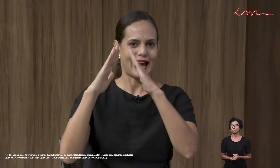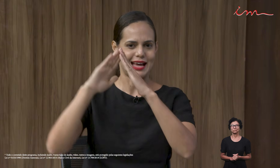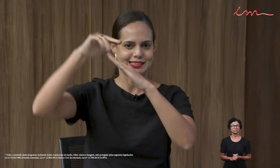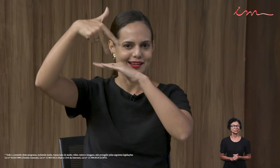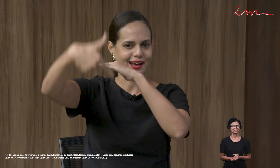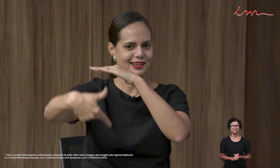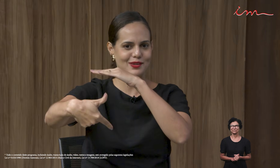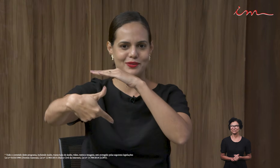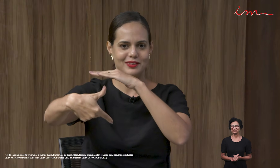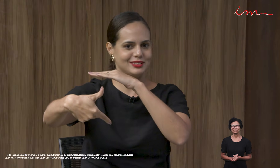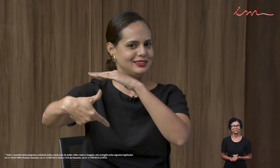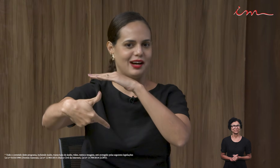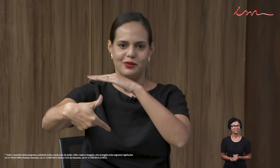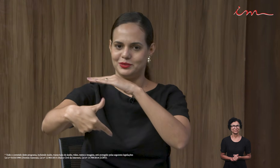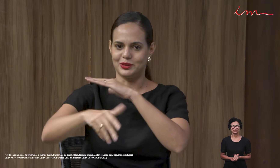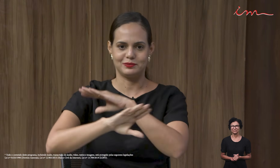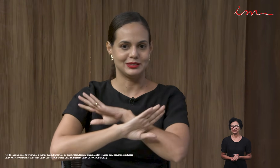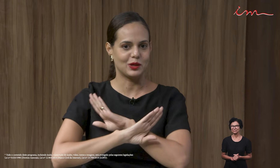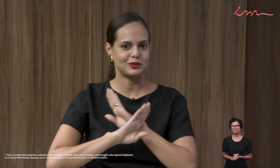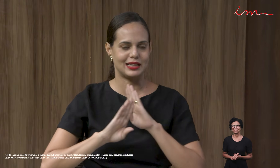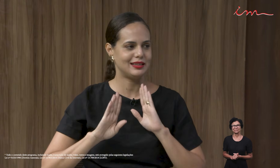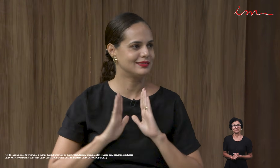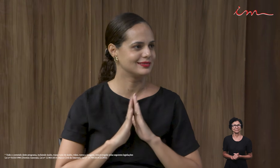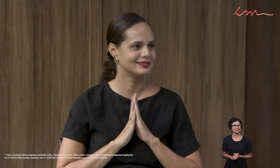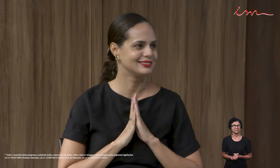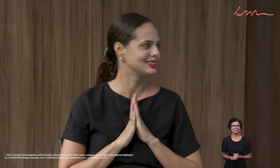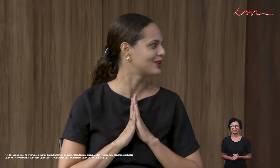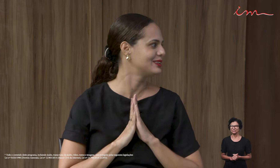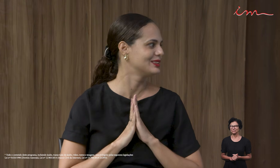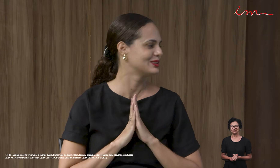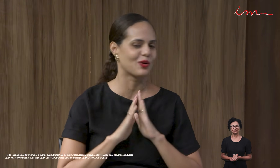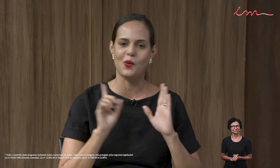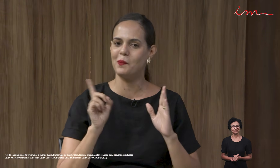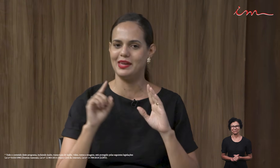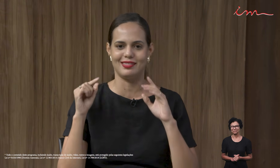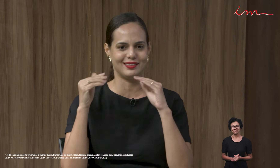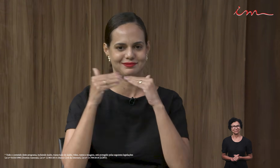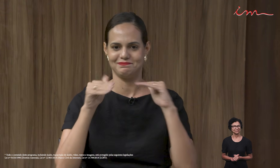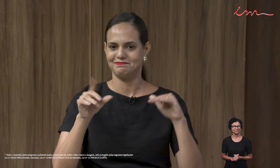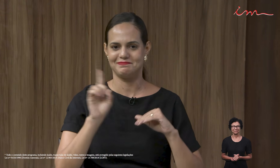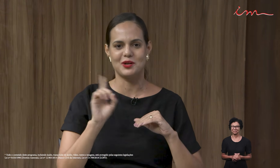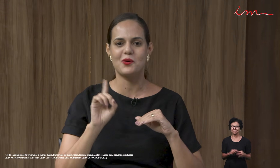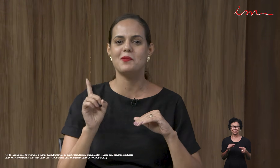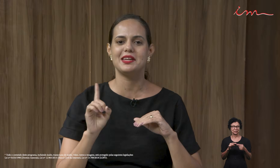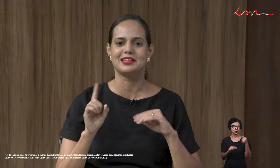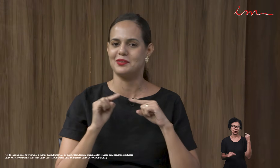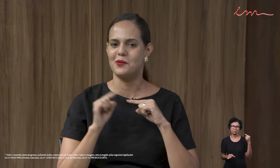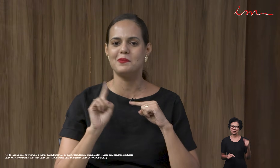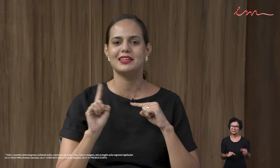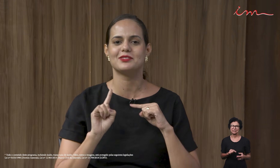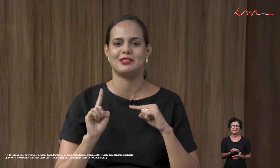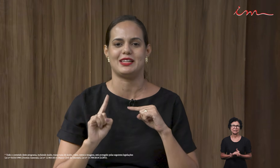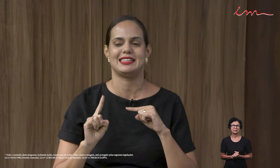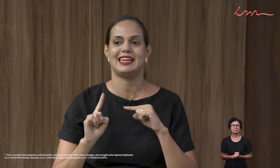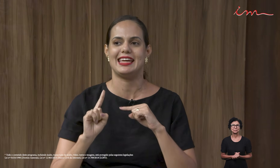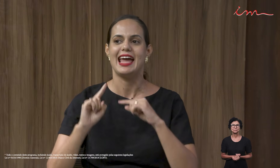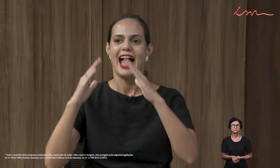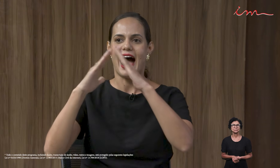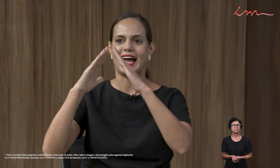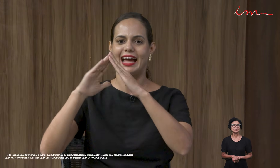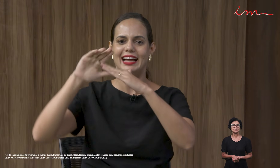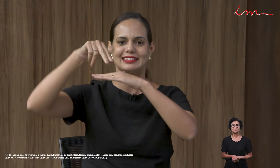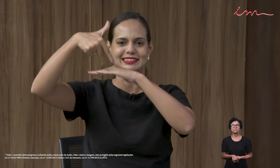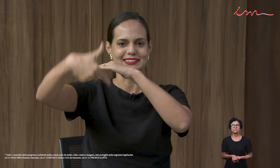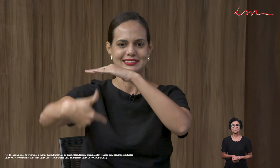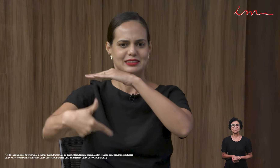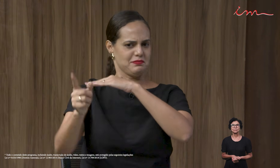falar, casa, caiu? Não tem... Não combina. Não combina você fazer que